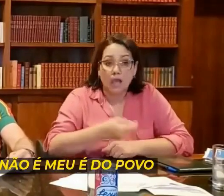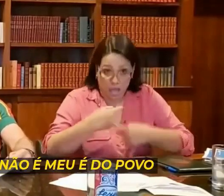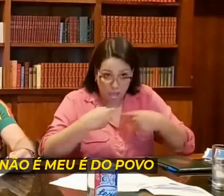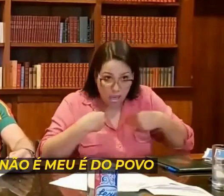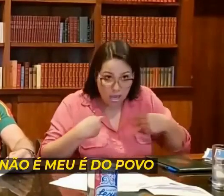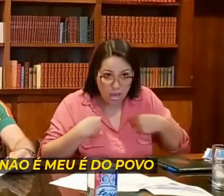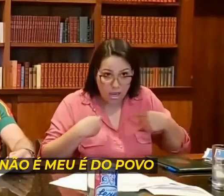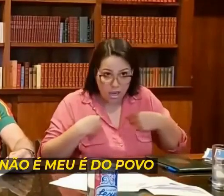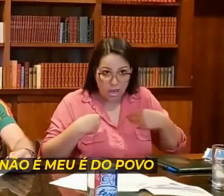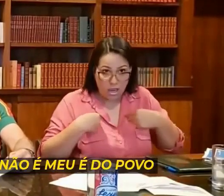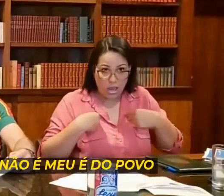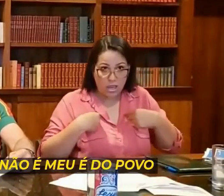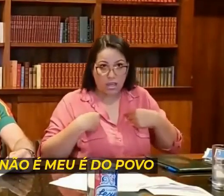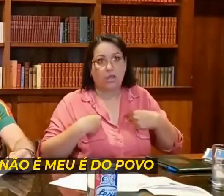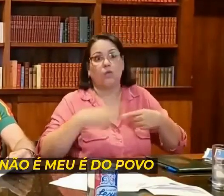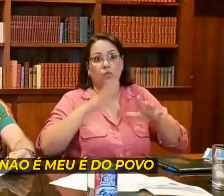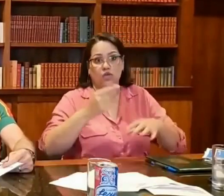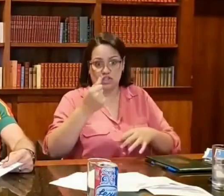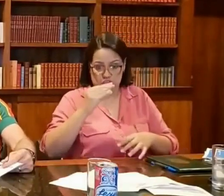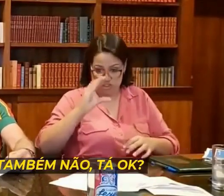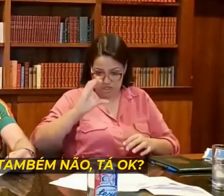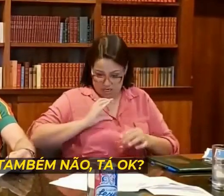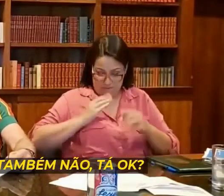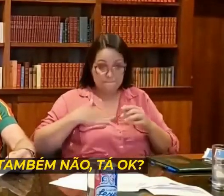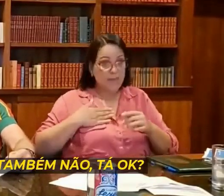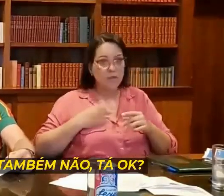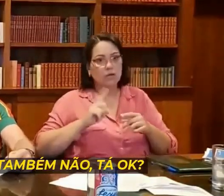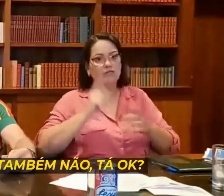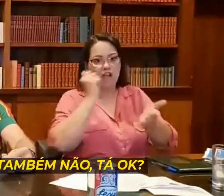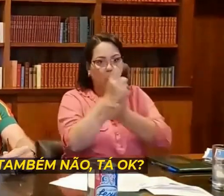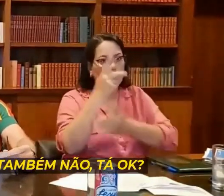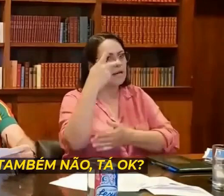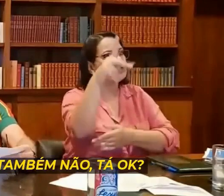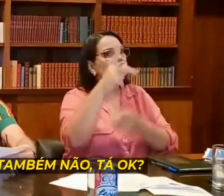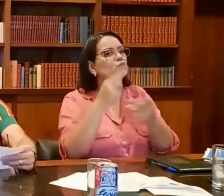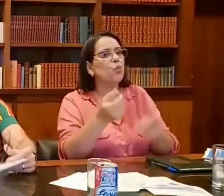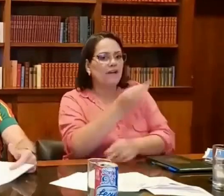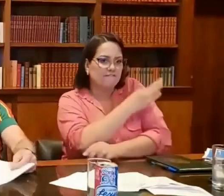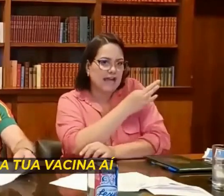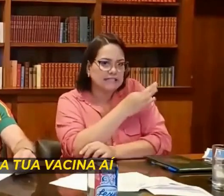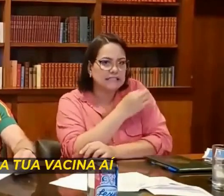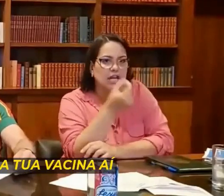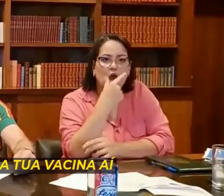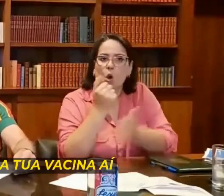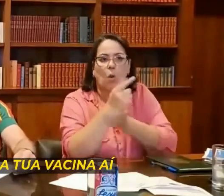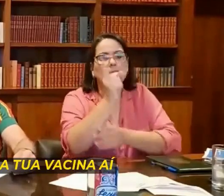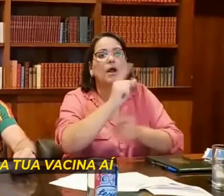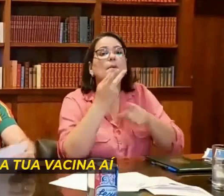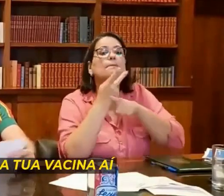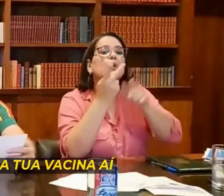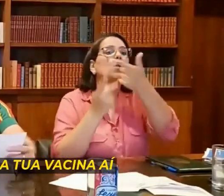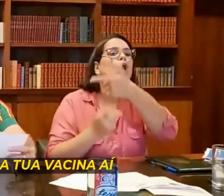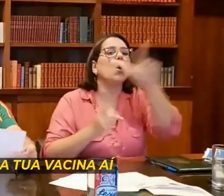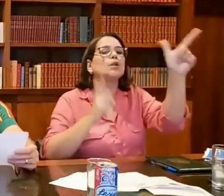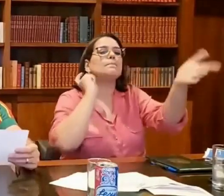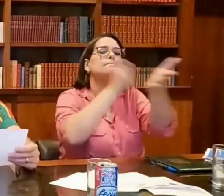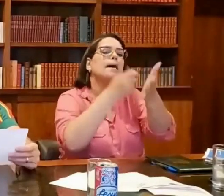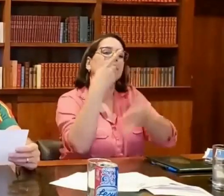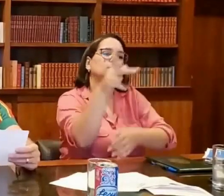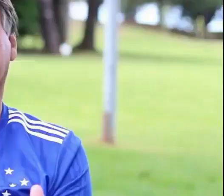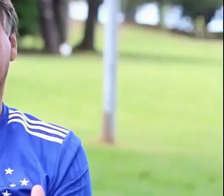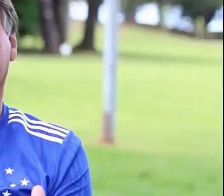eu que sou o governo, o dinheiro não é meu, do povo, não vai comprar tua vacina também não, ok? Procura outro para pagar a tua vacina.